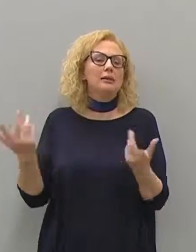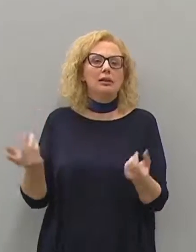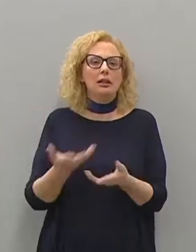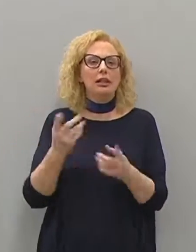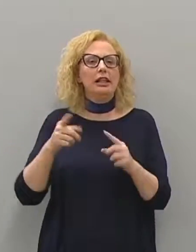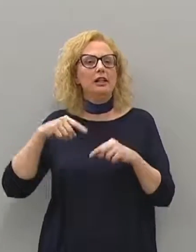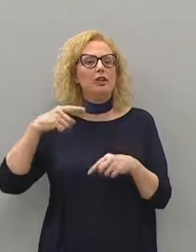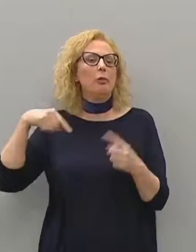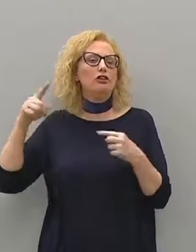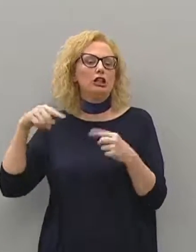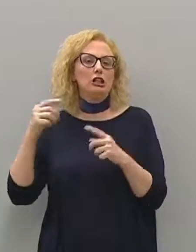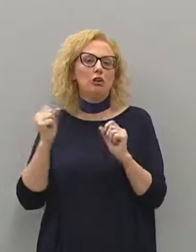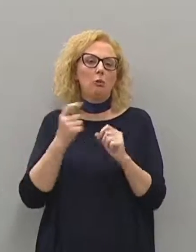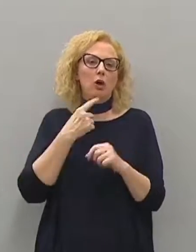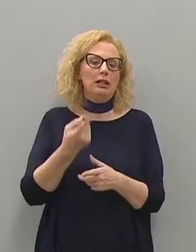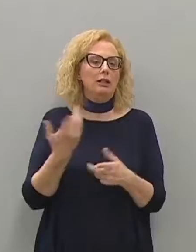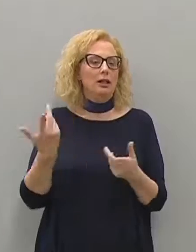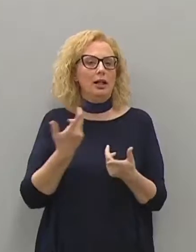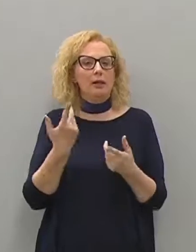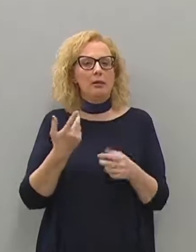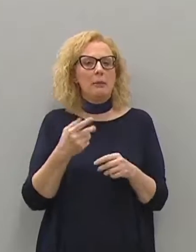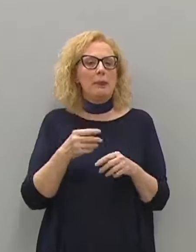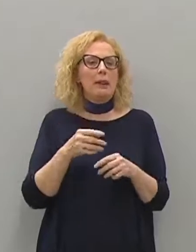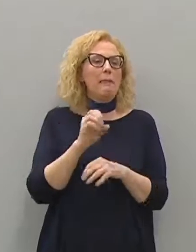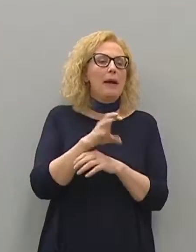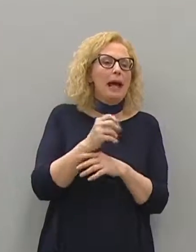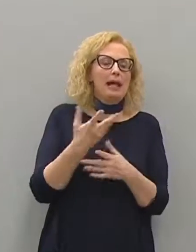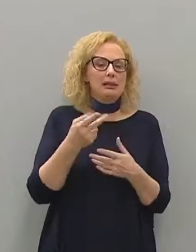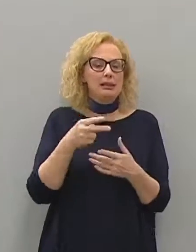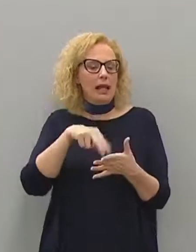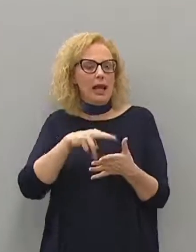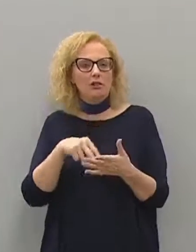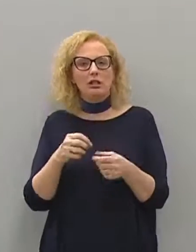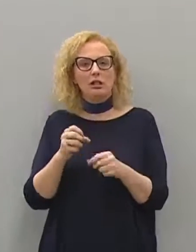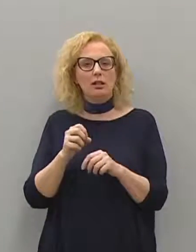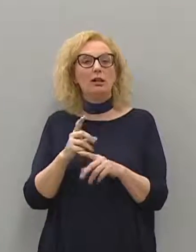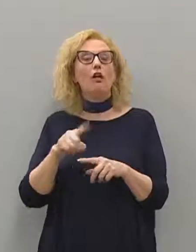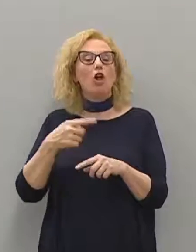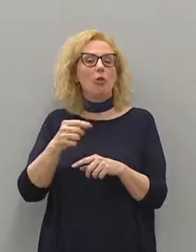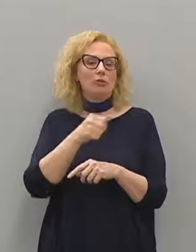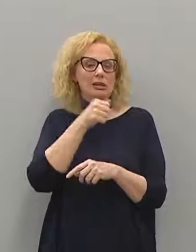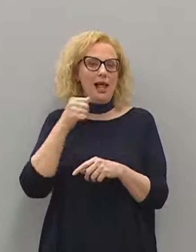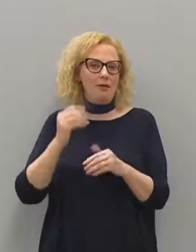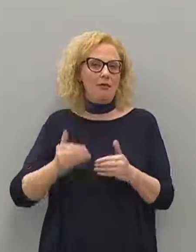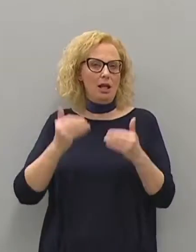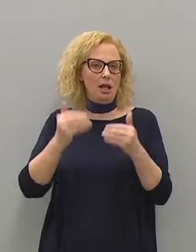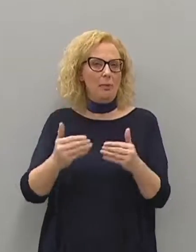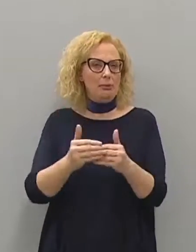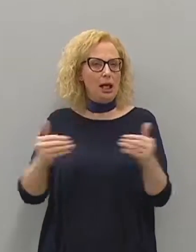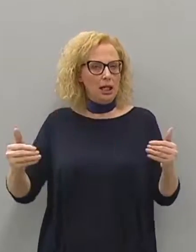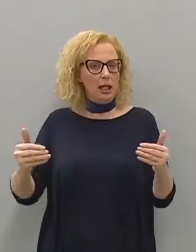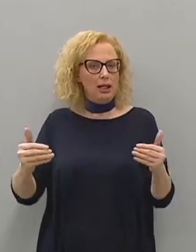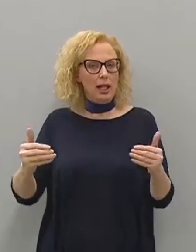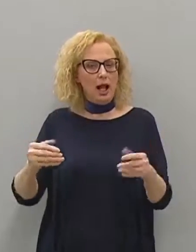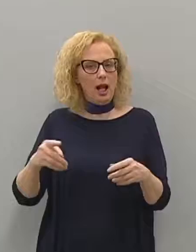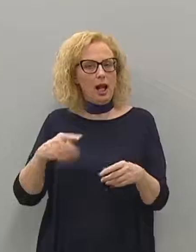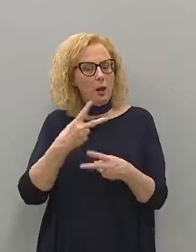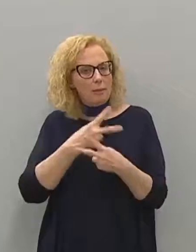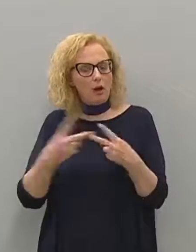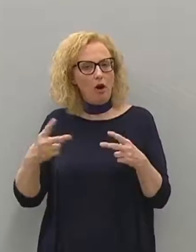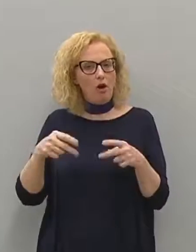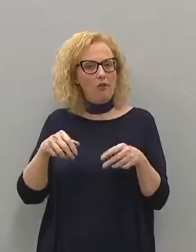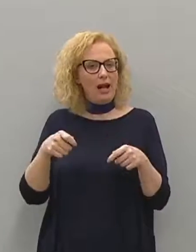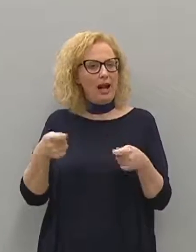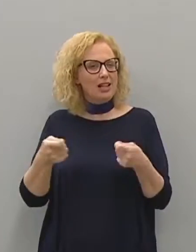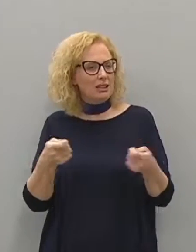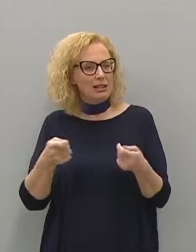benissimo maestre sulle sulle scrivanie maestri che leggono proprio di non essere in prima linea e provare e provare a gestire le situazioni che